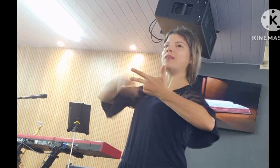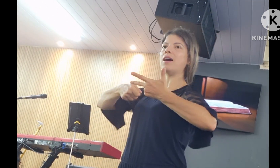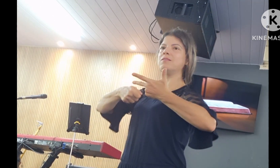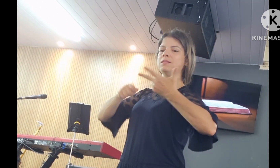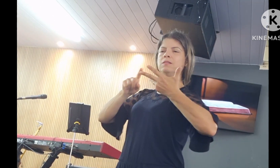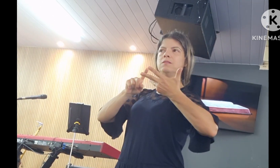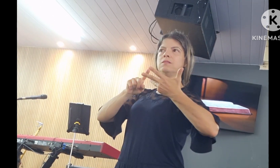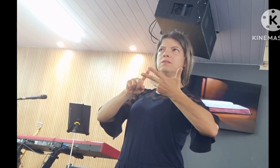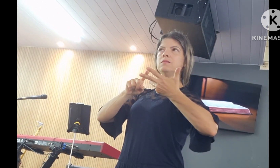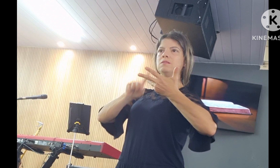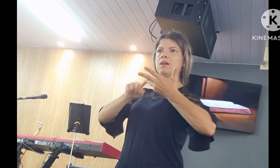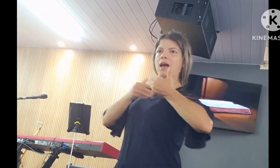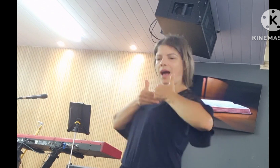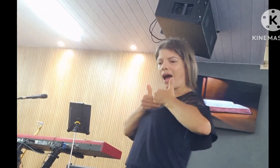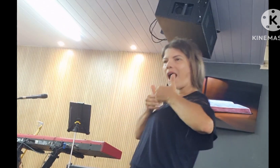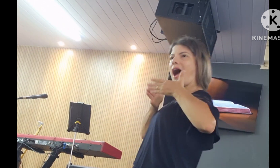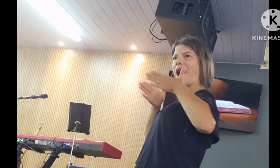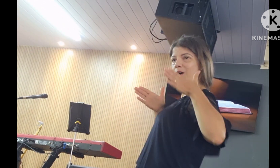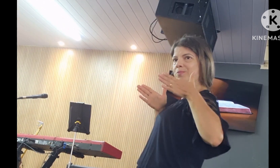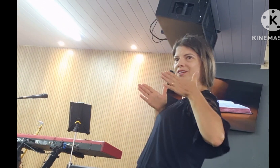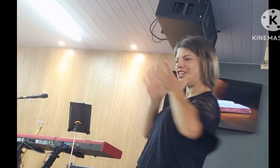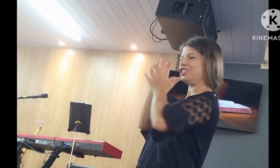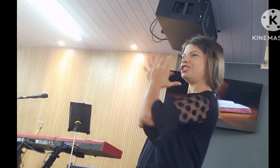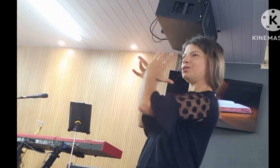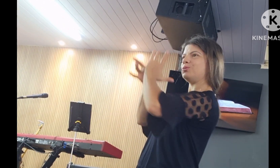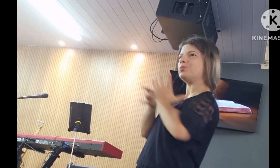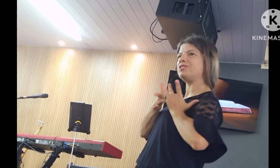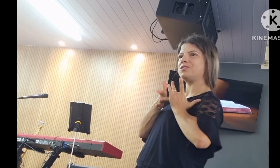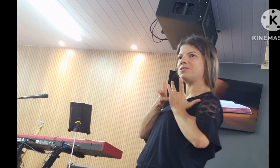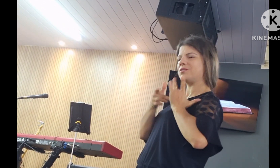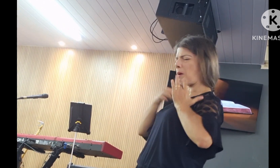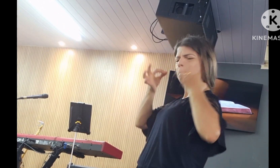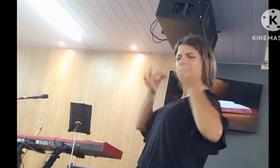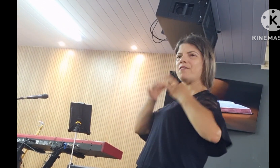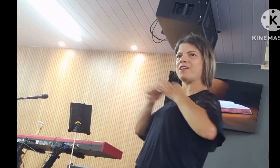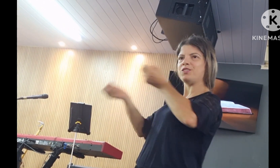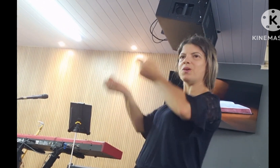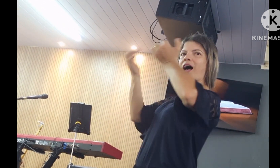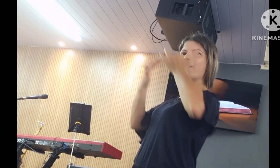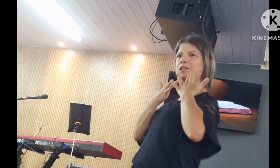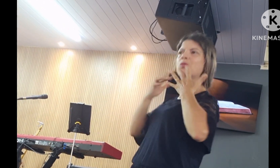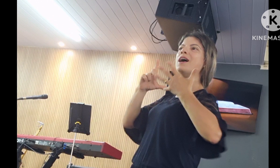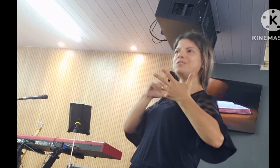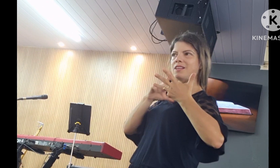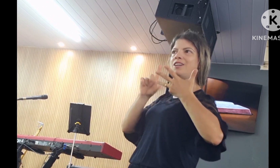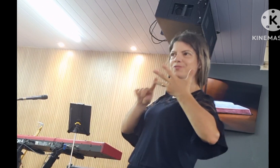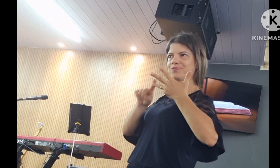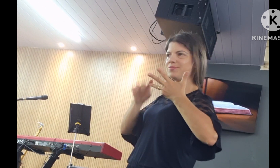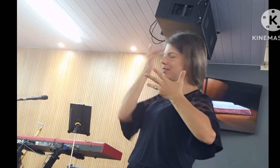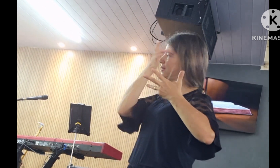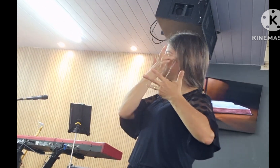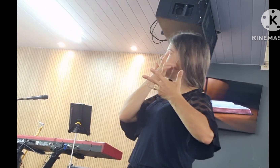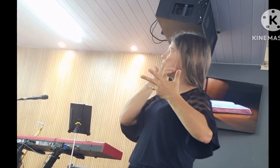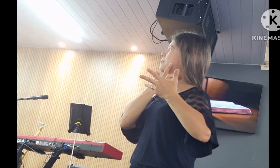o meu coração e deixar Cristo ser o centro, eu sou plenamente abençoado em todas as áreas.